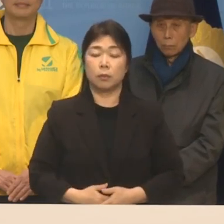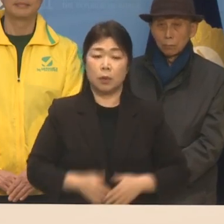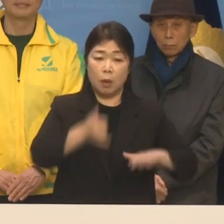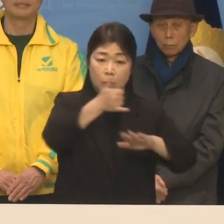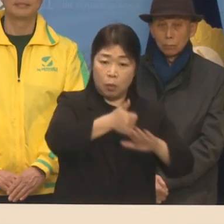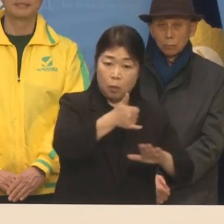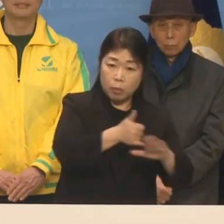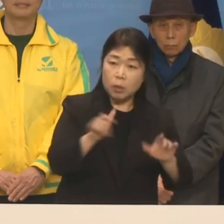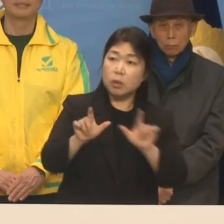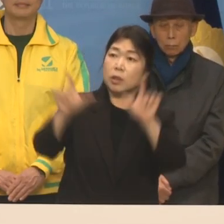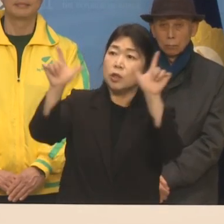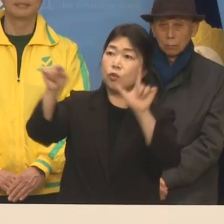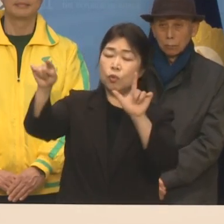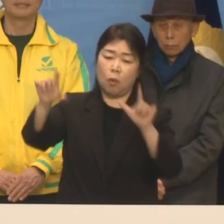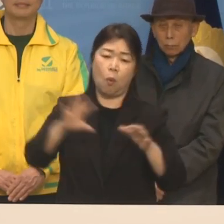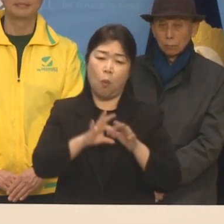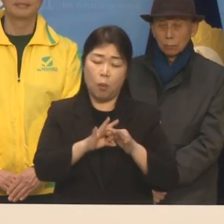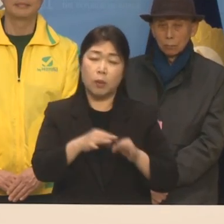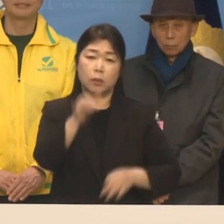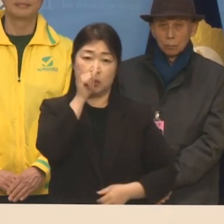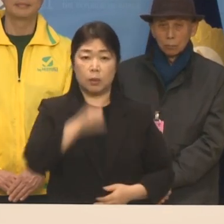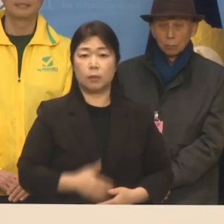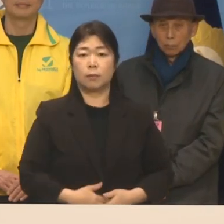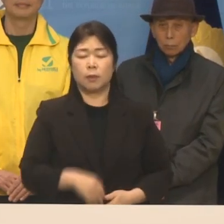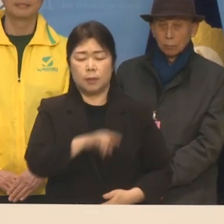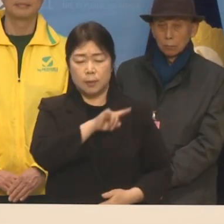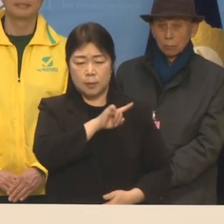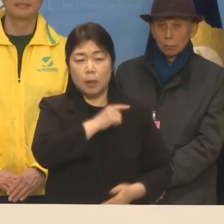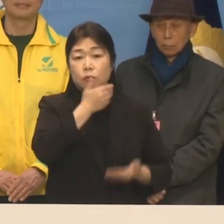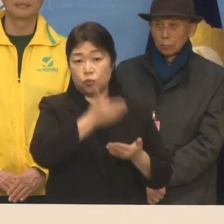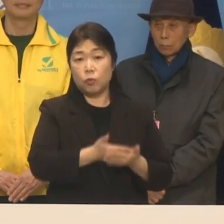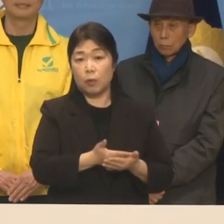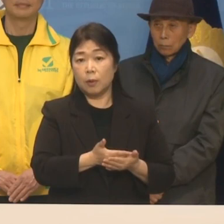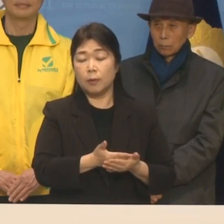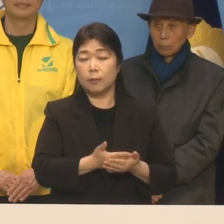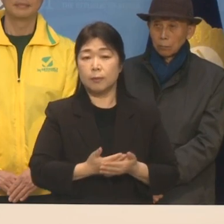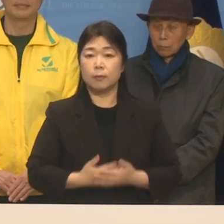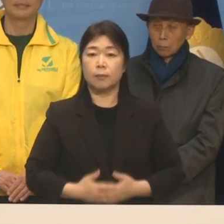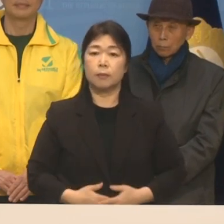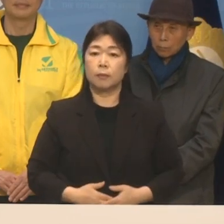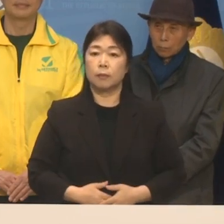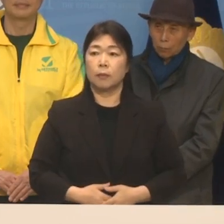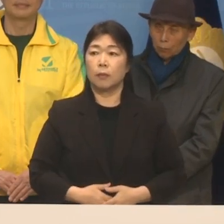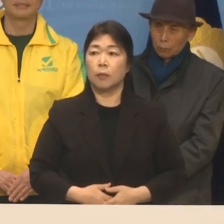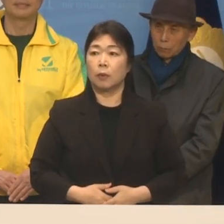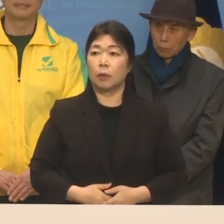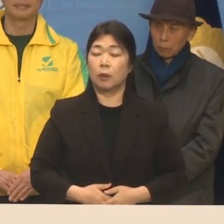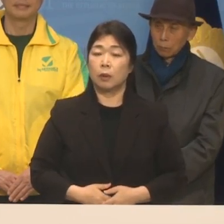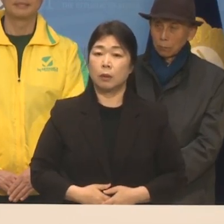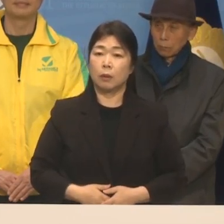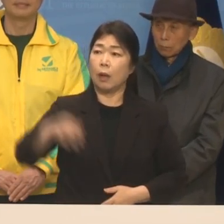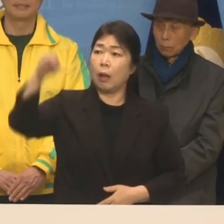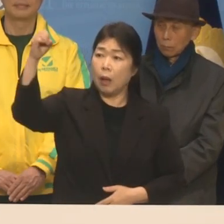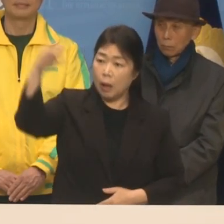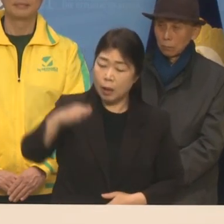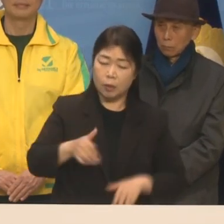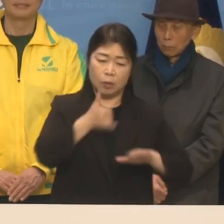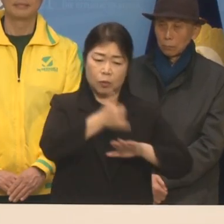농업은 이 기후위기 시대, 이 시대에 가장 중요한 산업입니다. 이러한 산업을